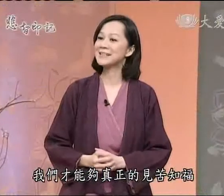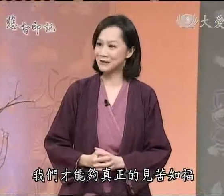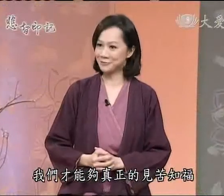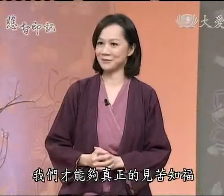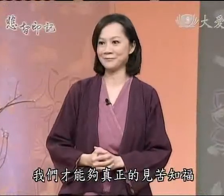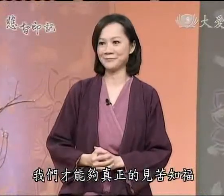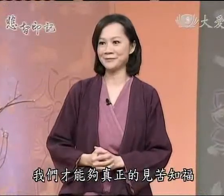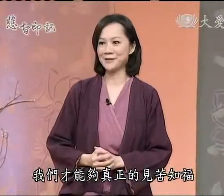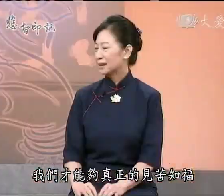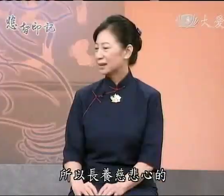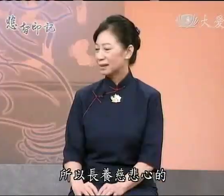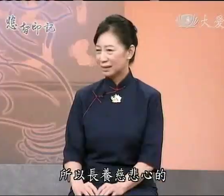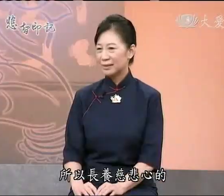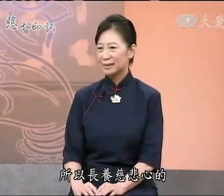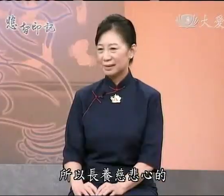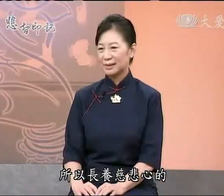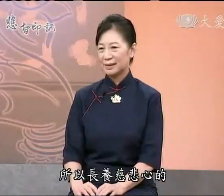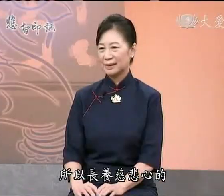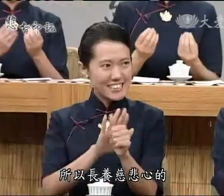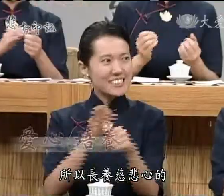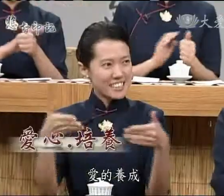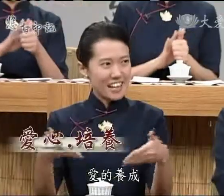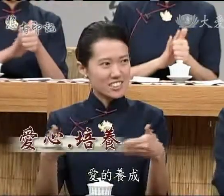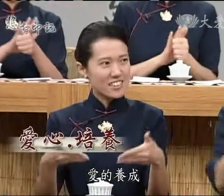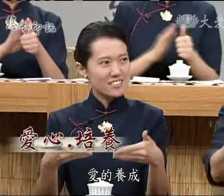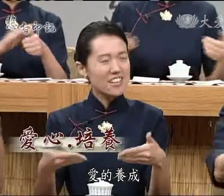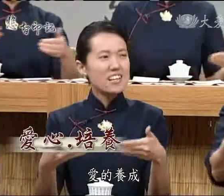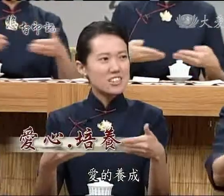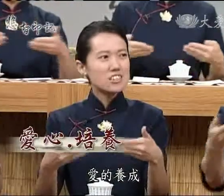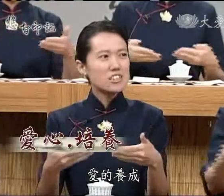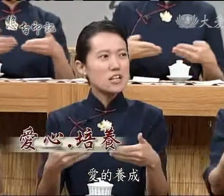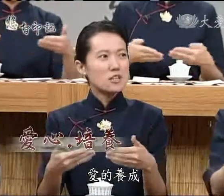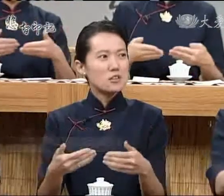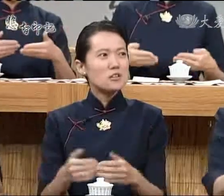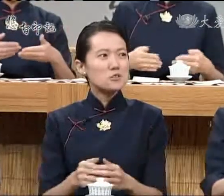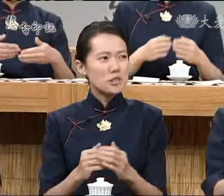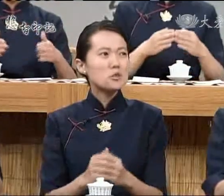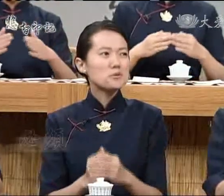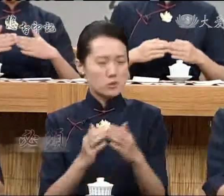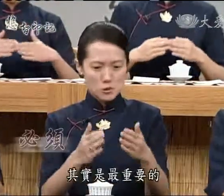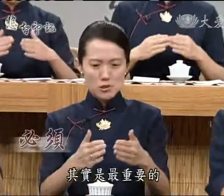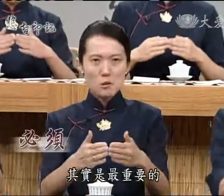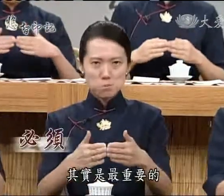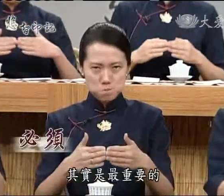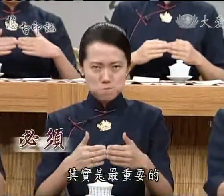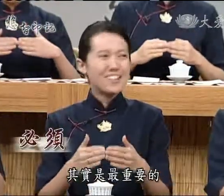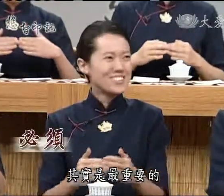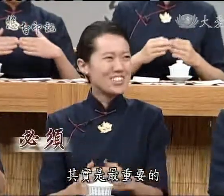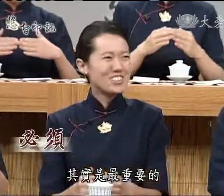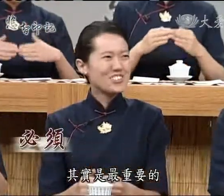见苦知福，所以呢常养慈悲心的 心的养成， 养成是 最重，这是 对，这个时候